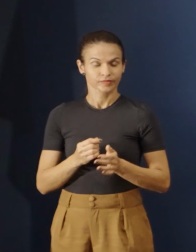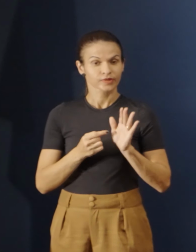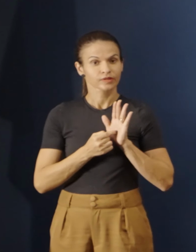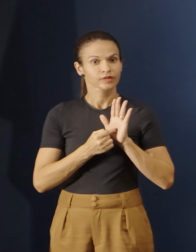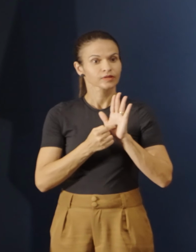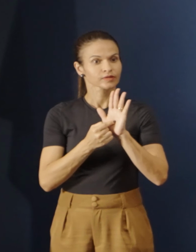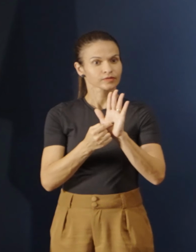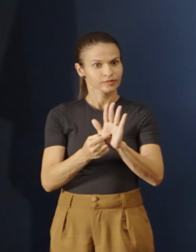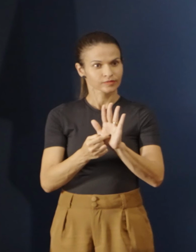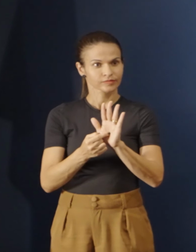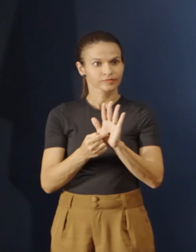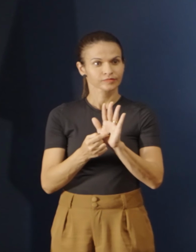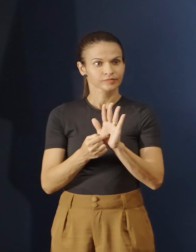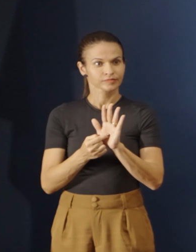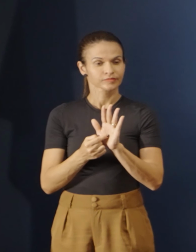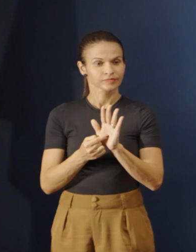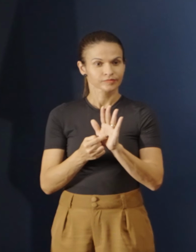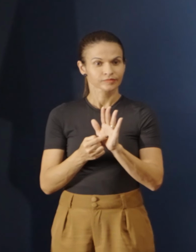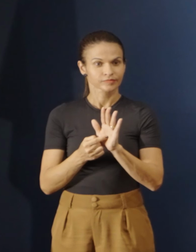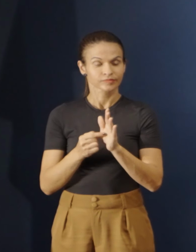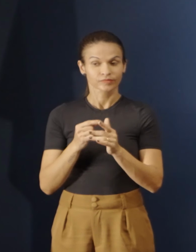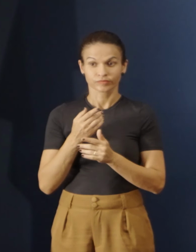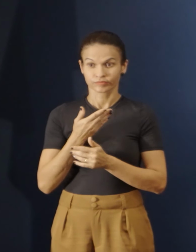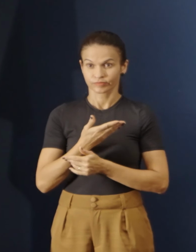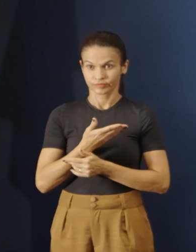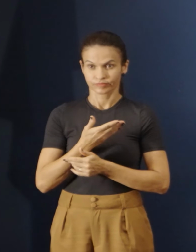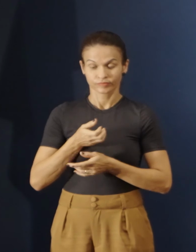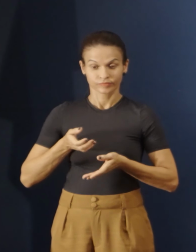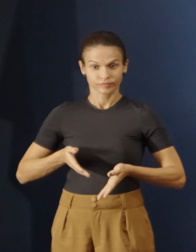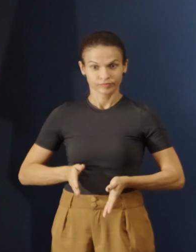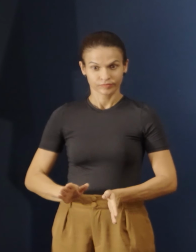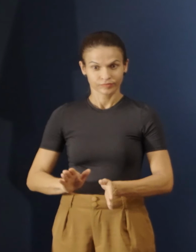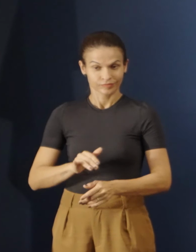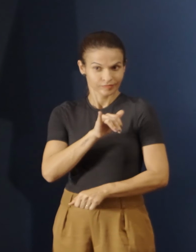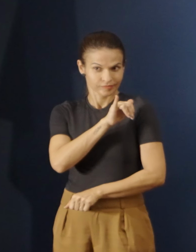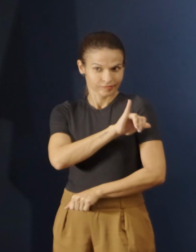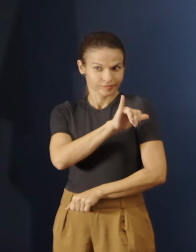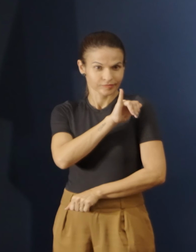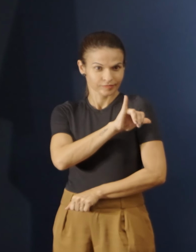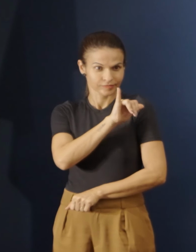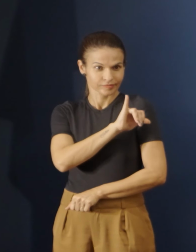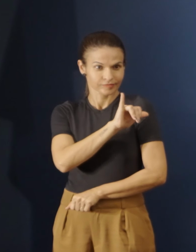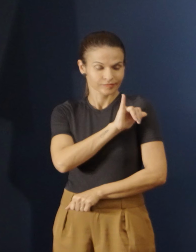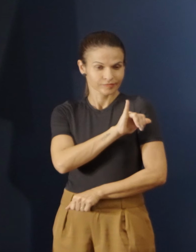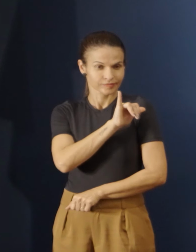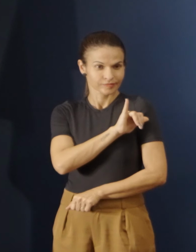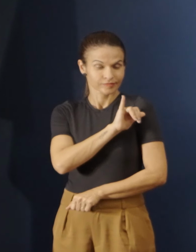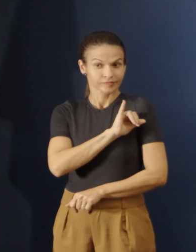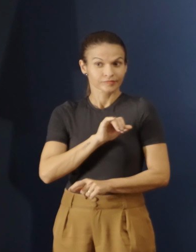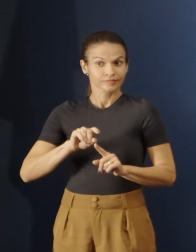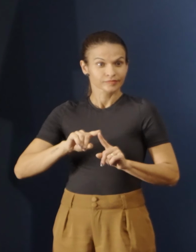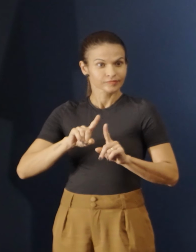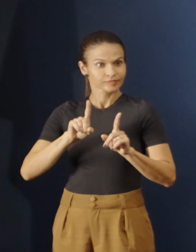Apresentando, mesmo que o Leandro nasceu no Rio de Janeiro, né?